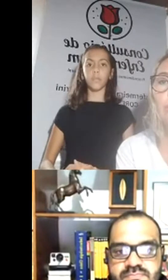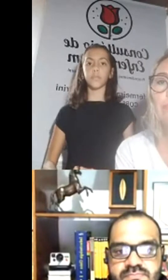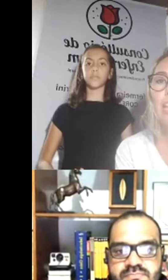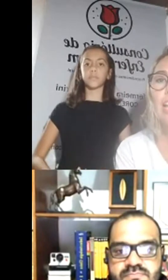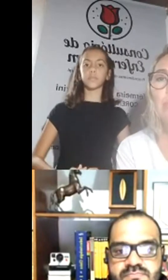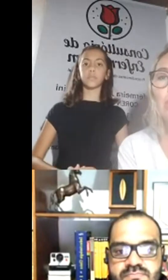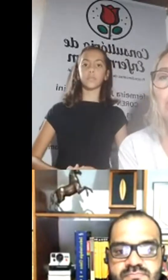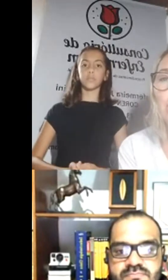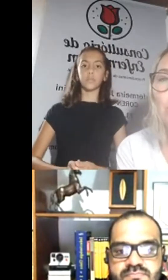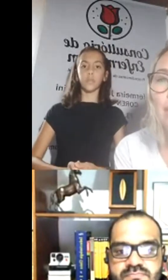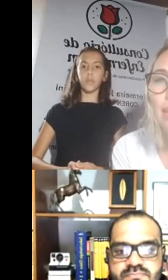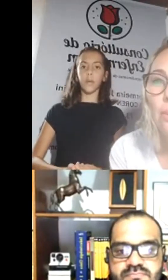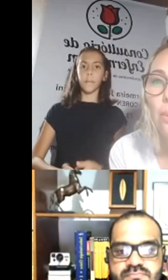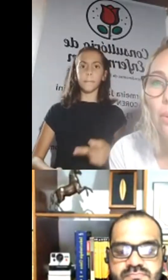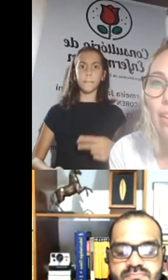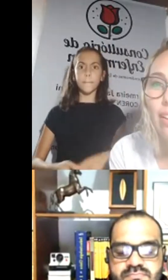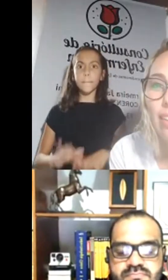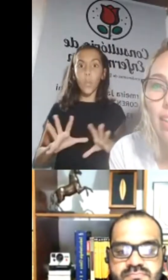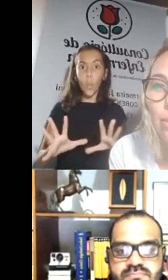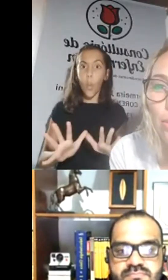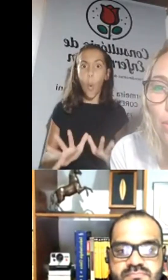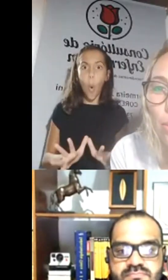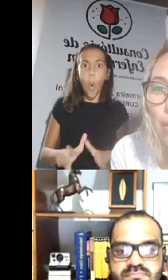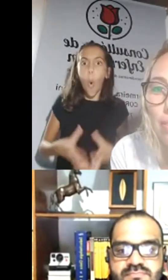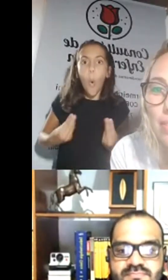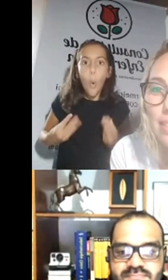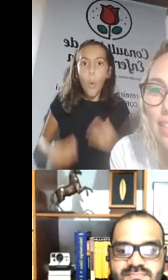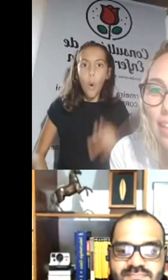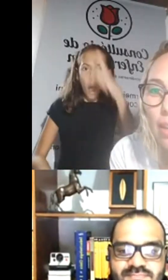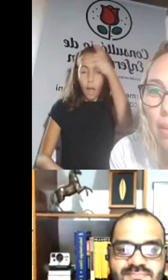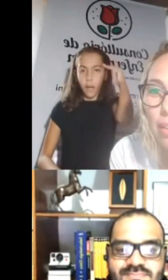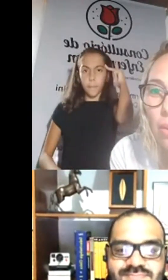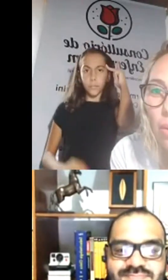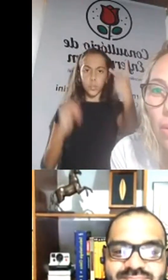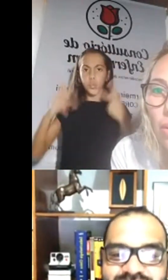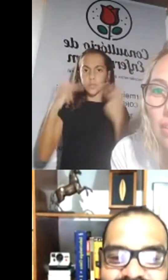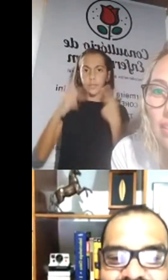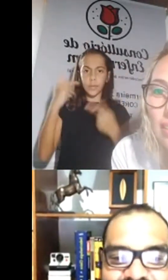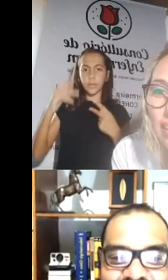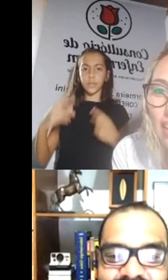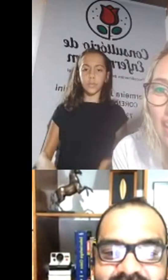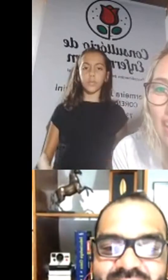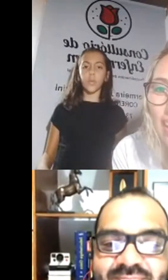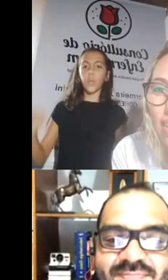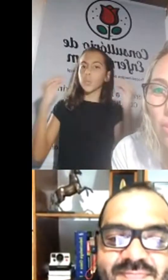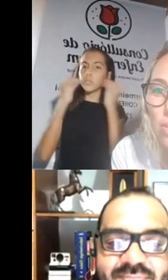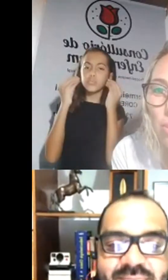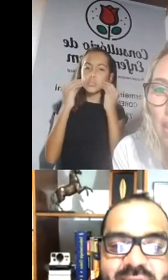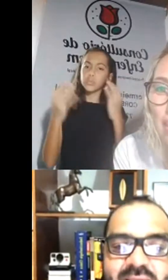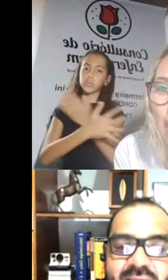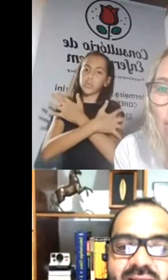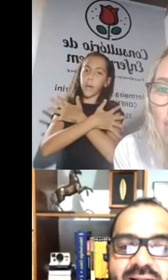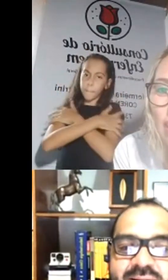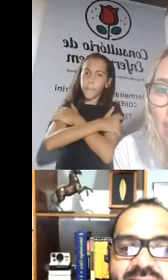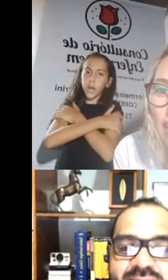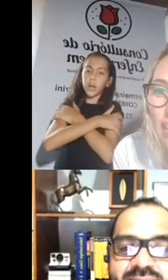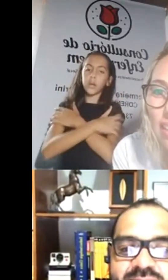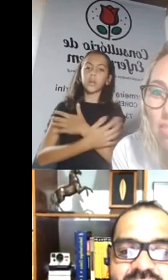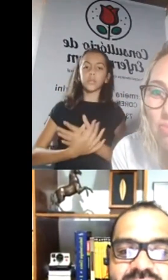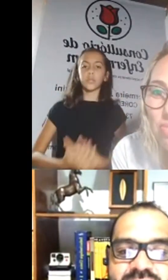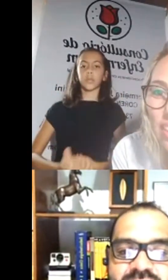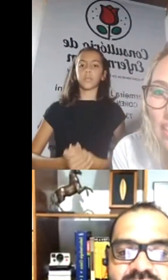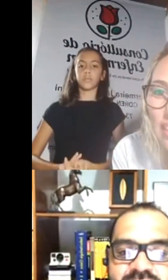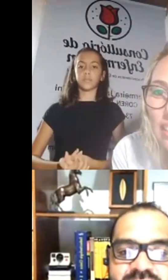Entendi. Muita gente mandando oi aqui, doutor, para você, para nós. Alguns comentários